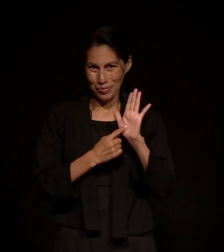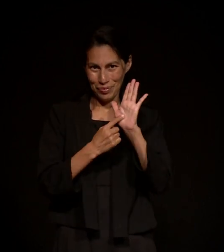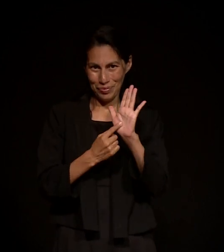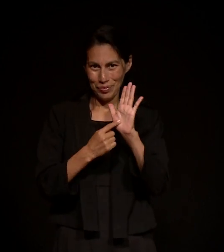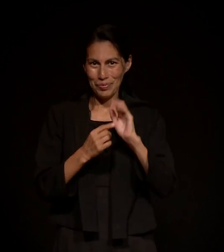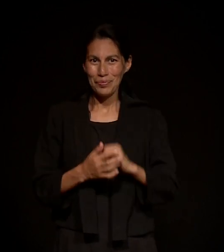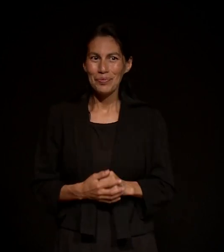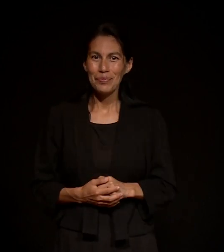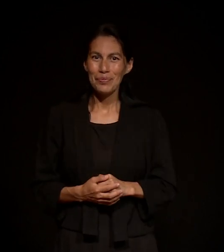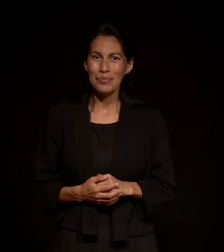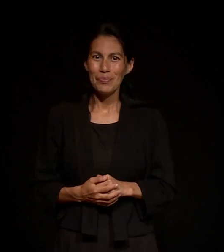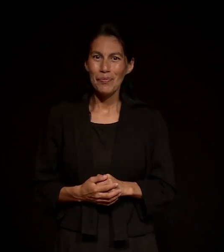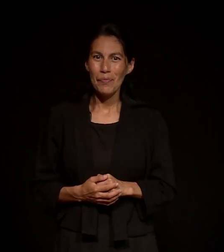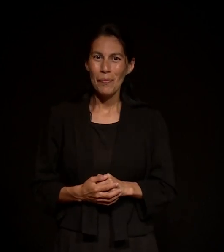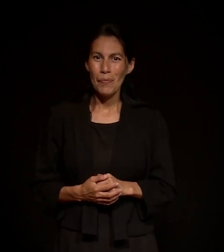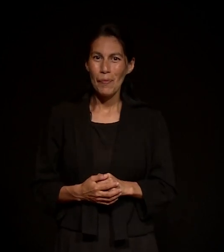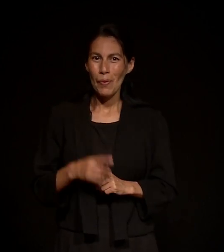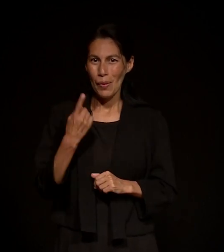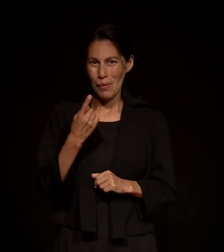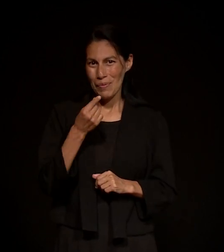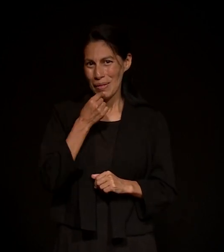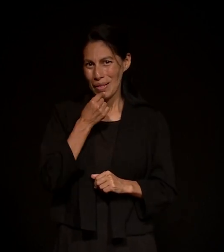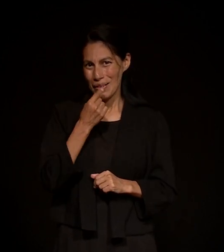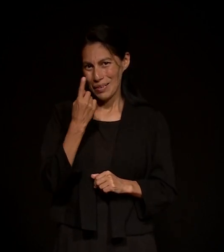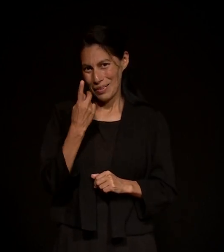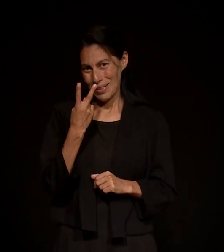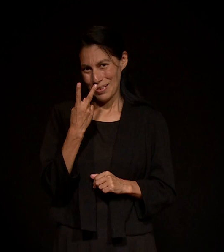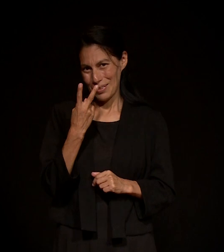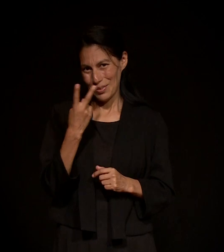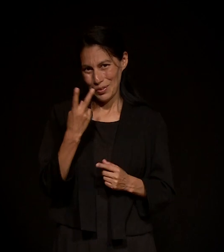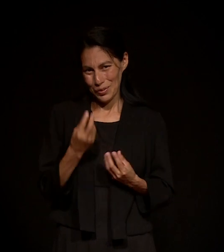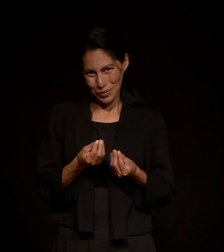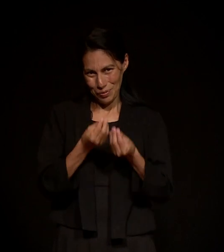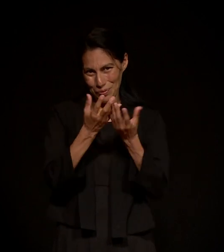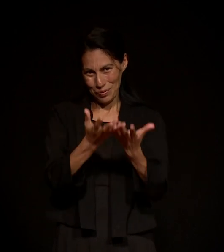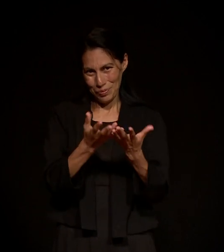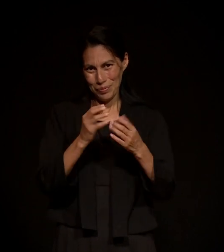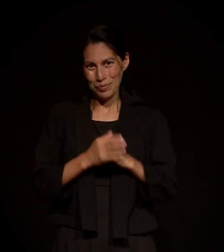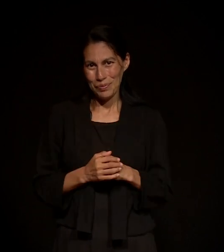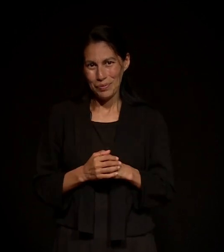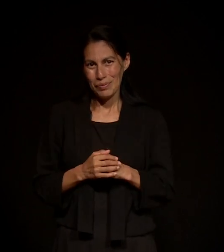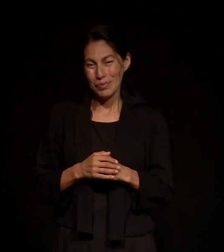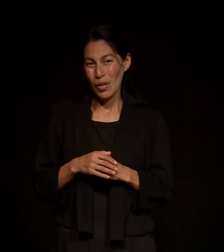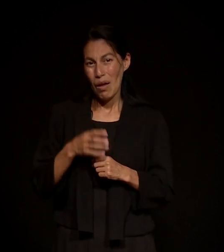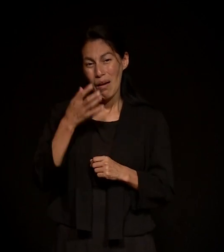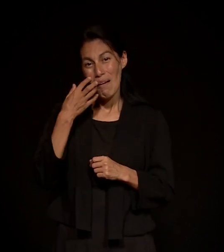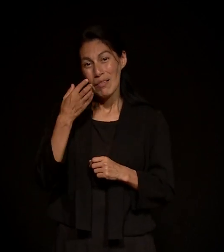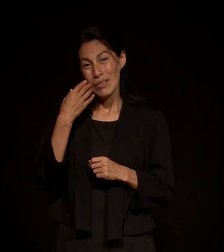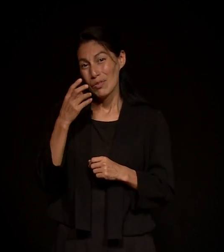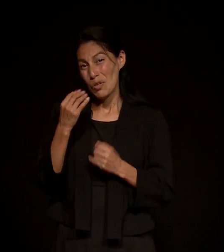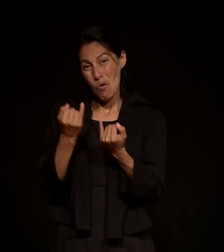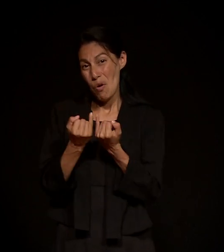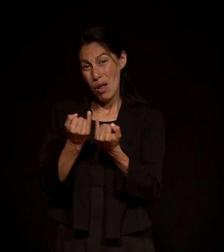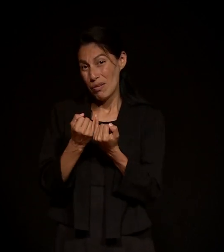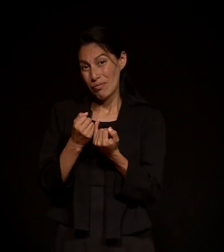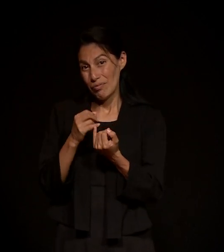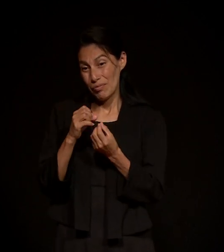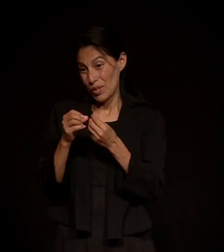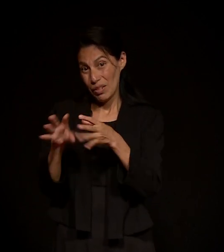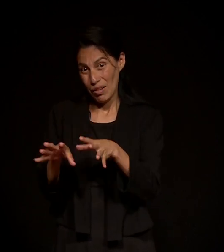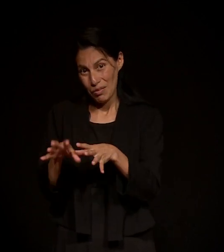justo traigo uno para Giselle y Jason. No puede que sea un gatito como el que tenían, como el que